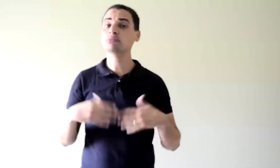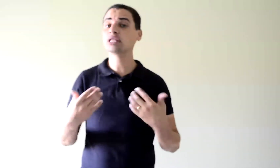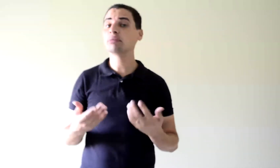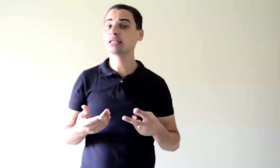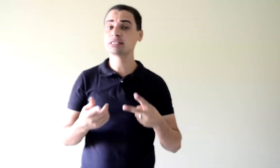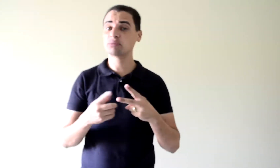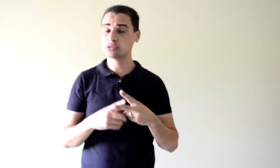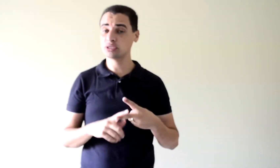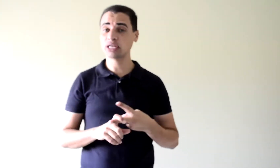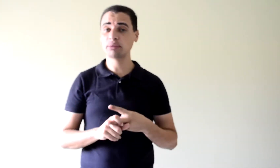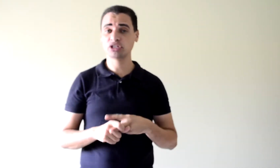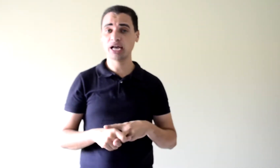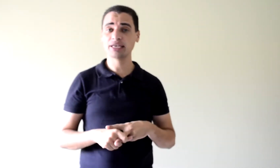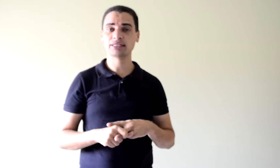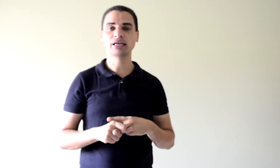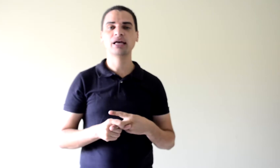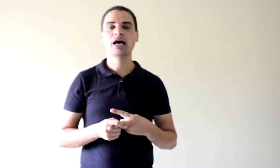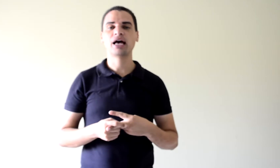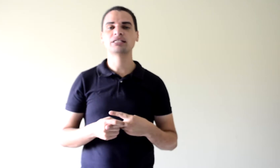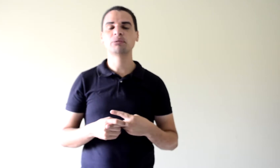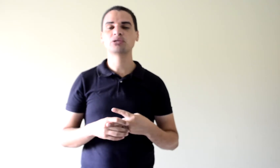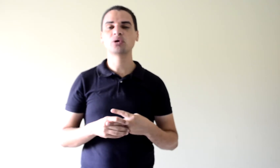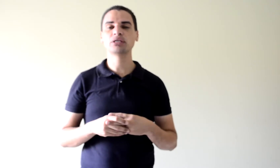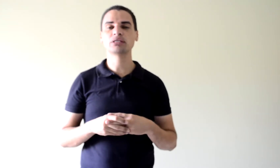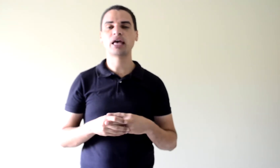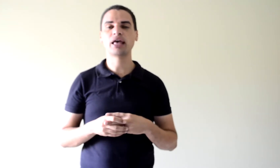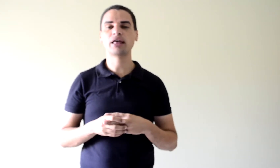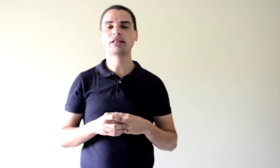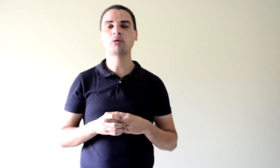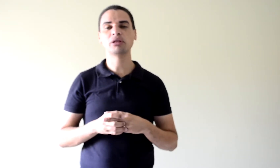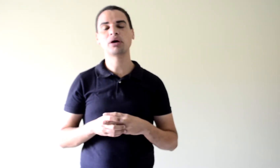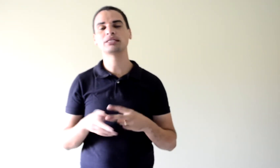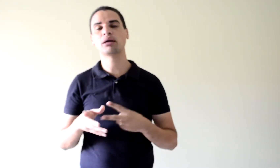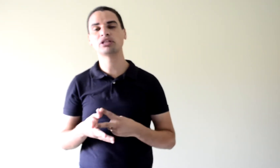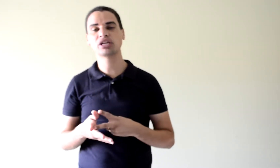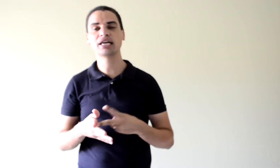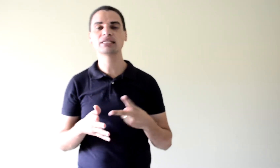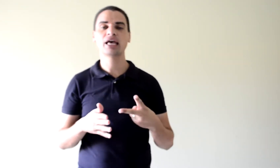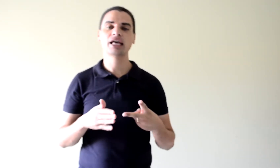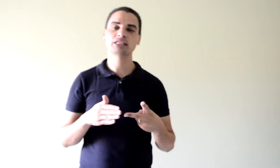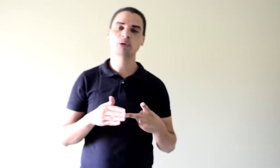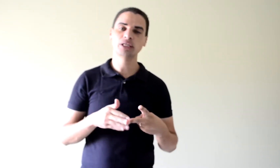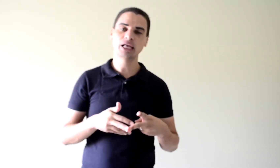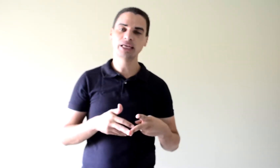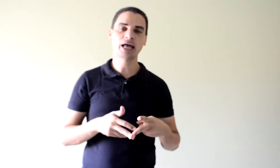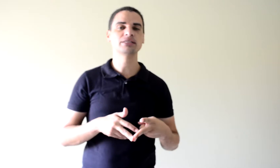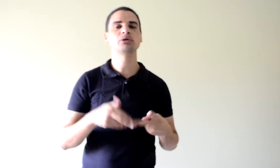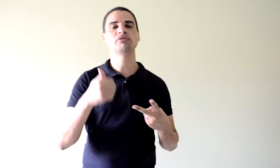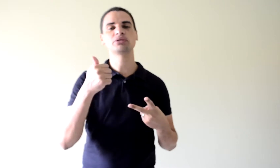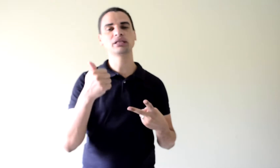também das expressões gramaticais, né? As expressões não manuais gramaticais, elas podem estar ligadas ao nível sintático,